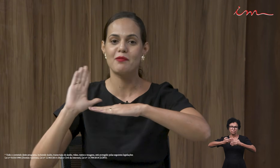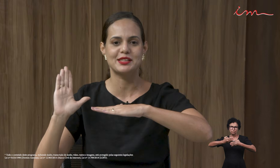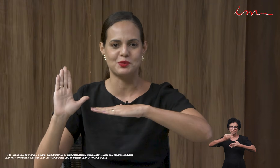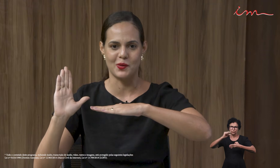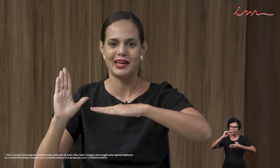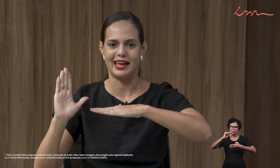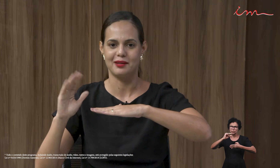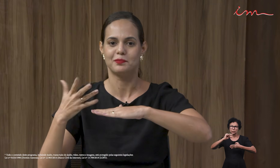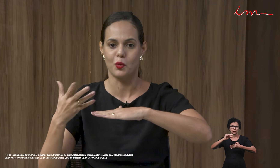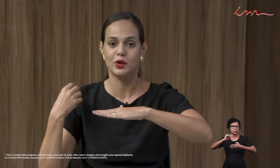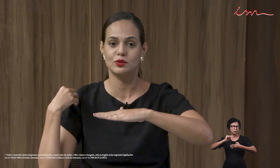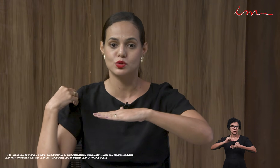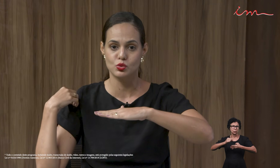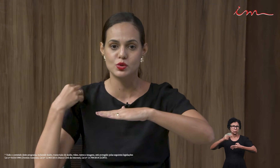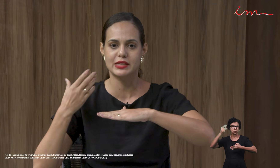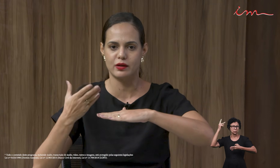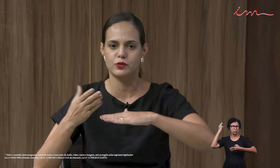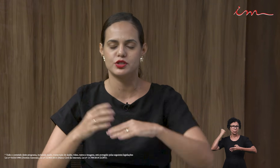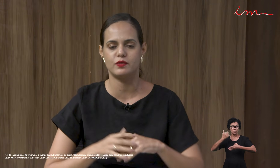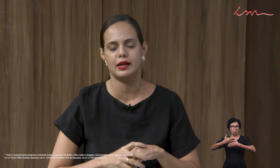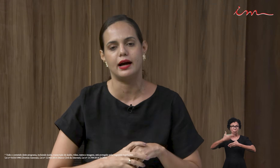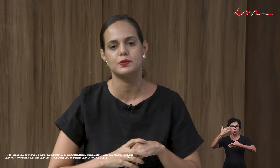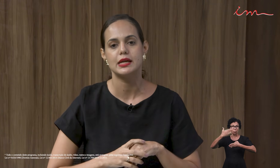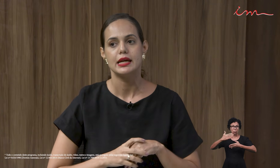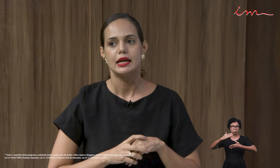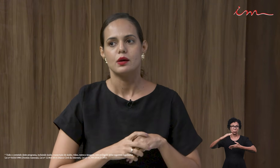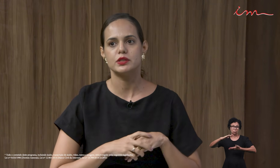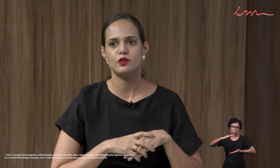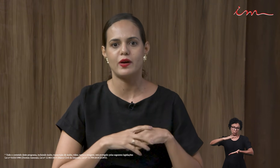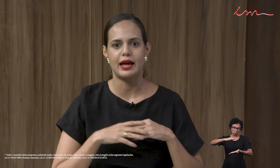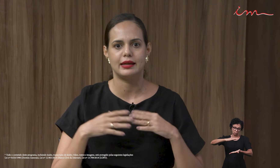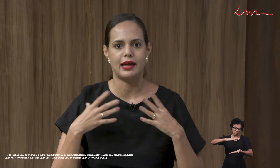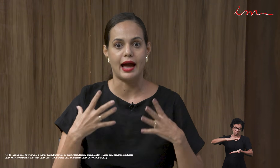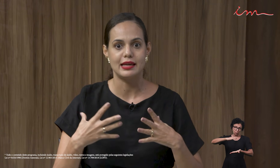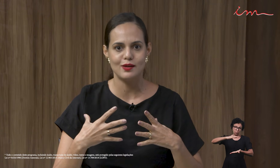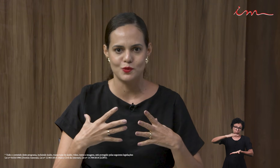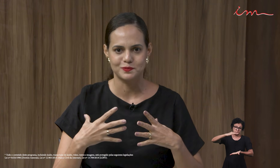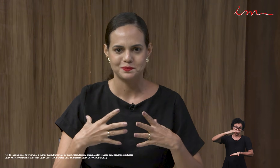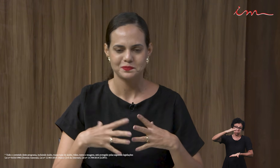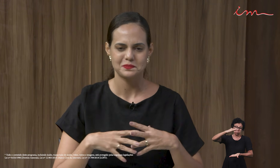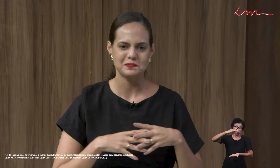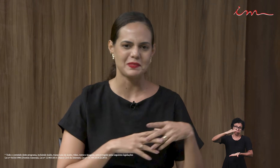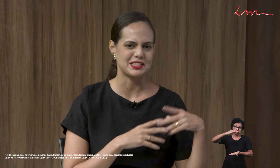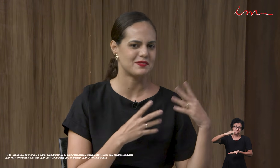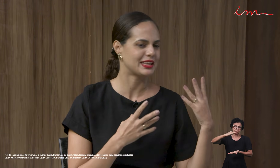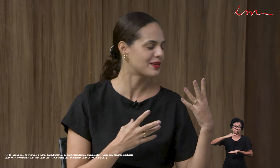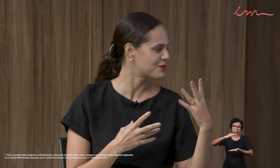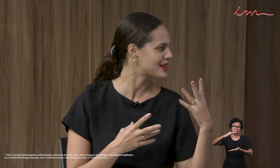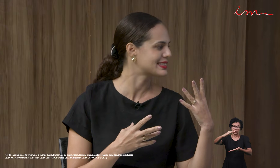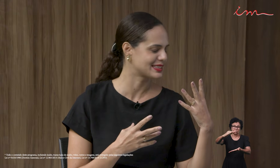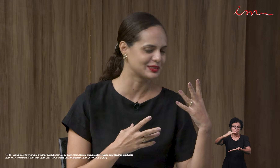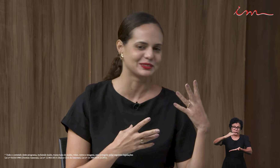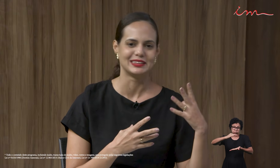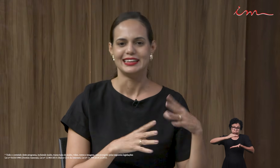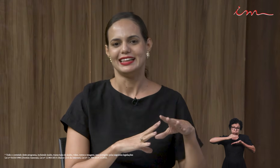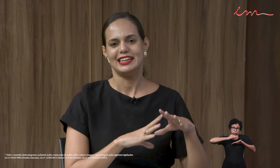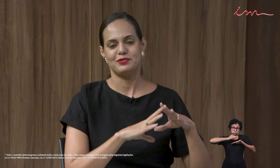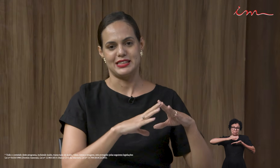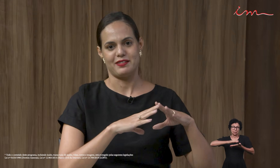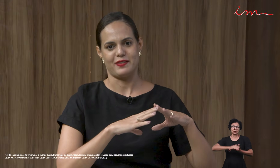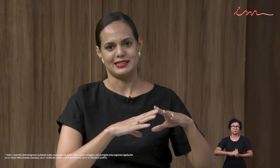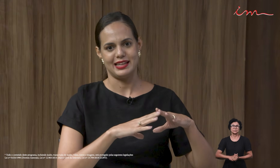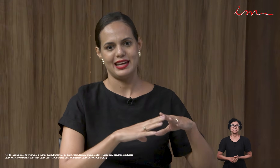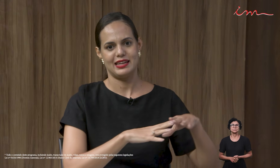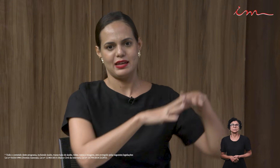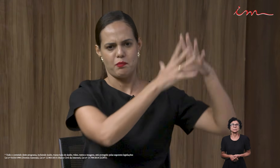Não era uma base qualquer, por conta dos muros que eram fortificados. Quando eu falar que caiu, a gente estava até aqui conversando, que